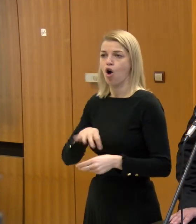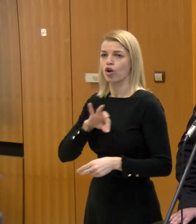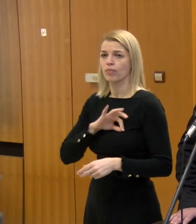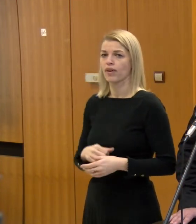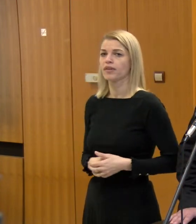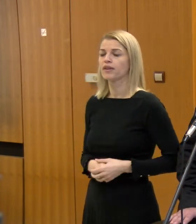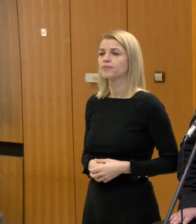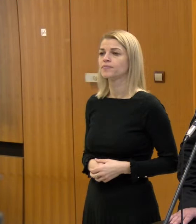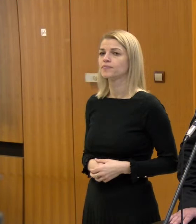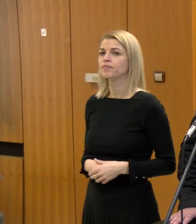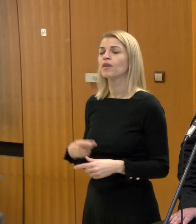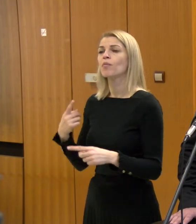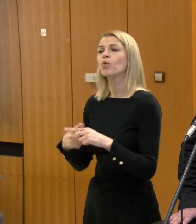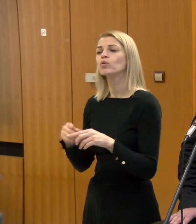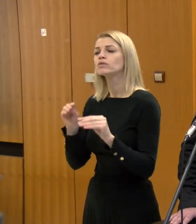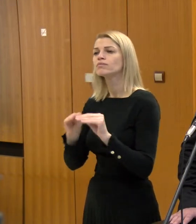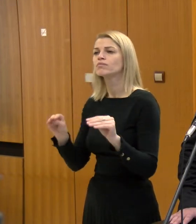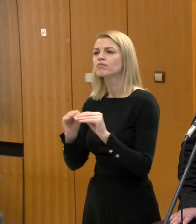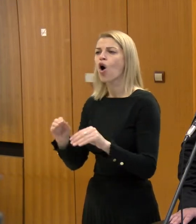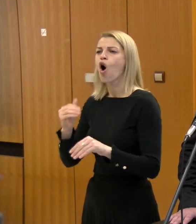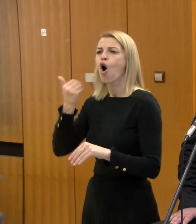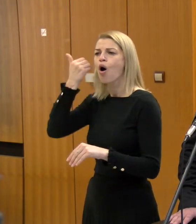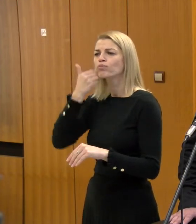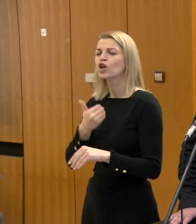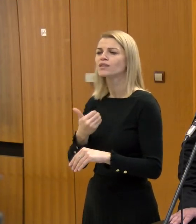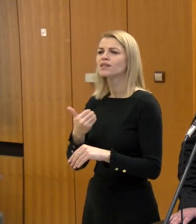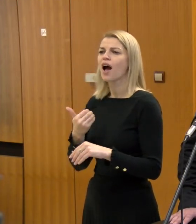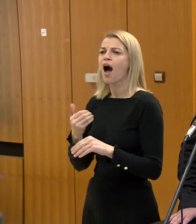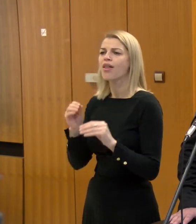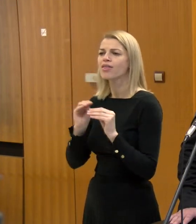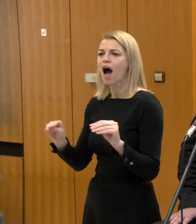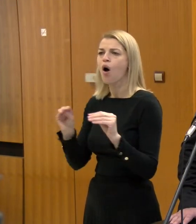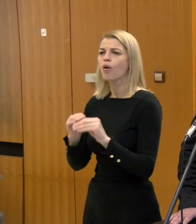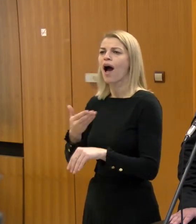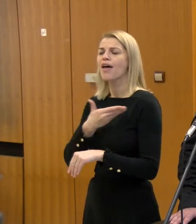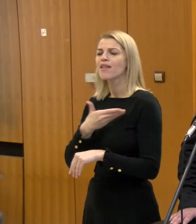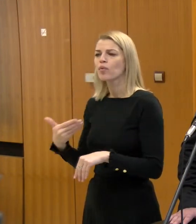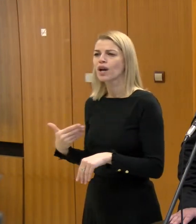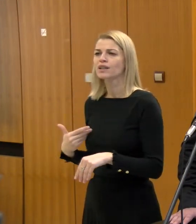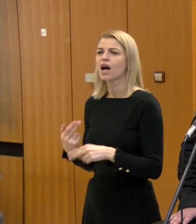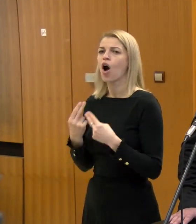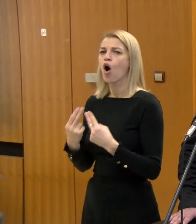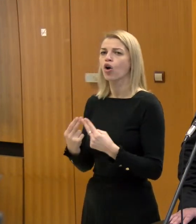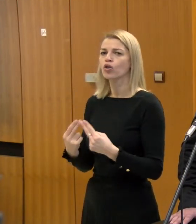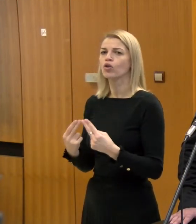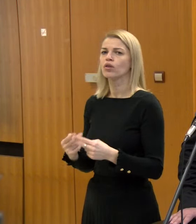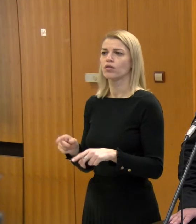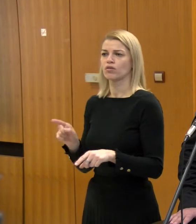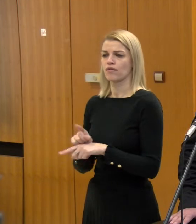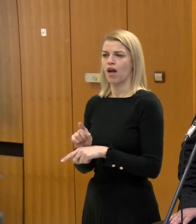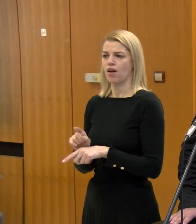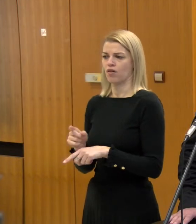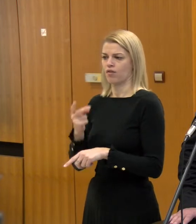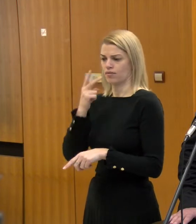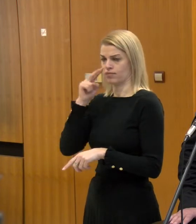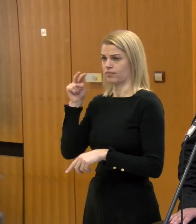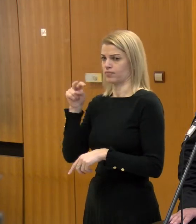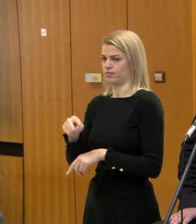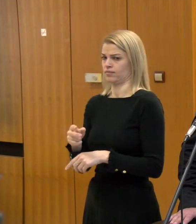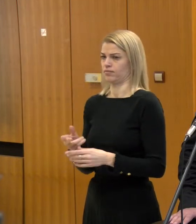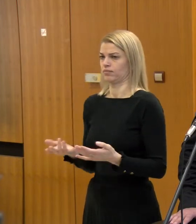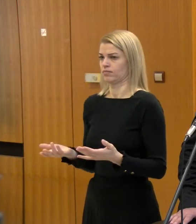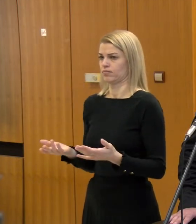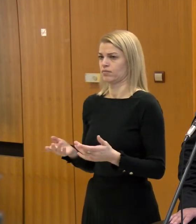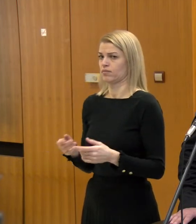čo sa učí na občianskej náuke, o hodnotách demokracii, tam nenaskakujú nejaké kontrolky, ktoré vy máte naozaj